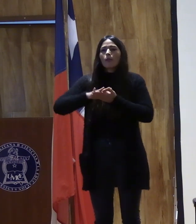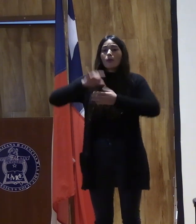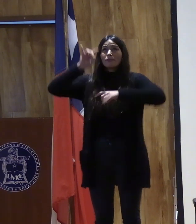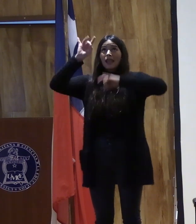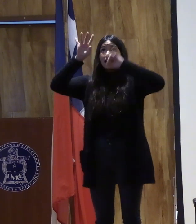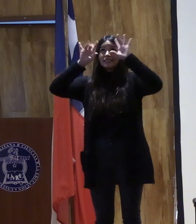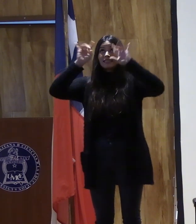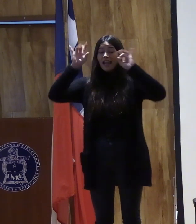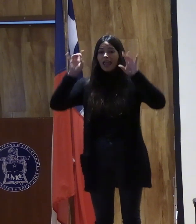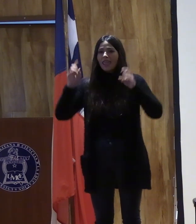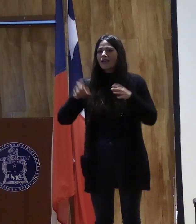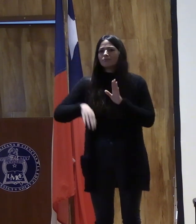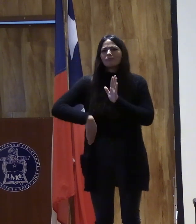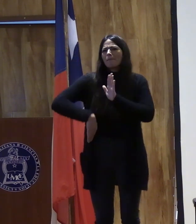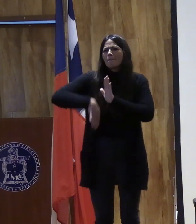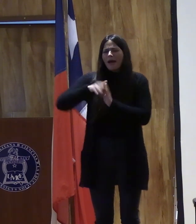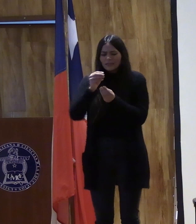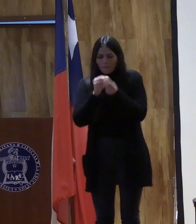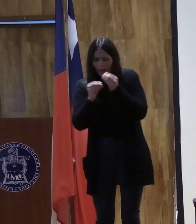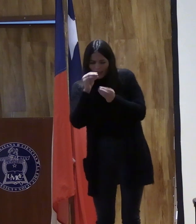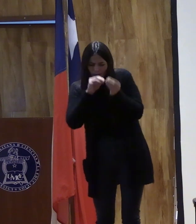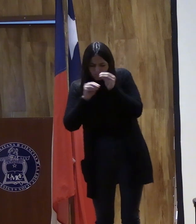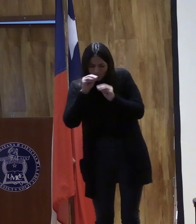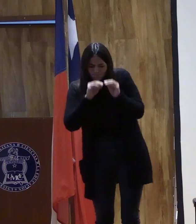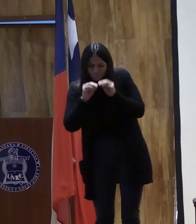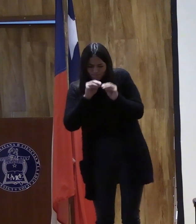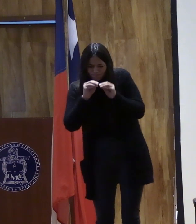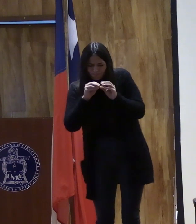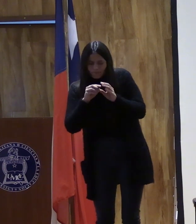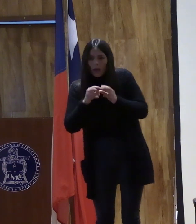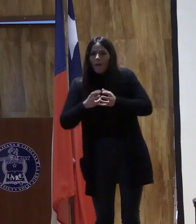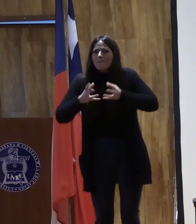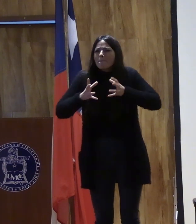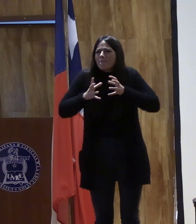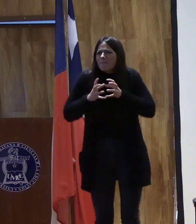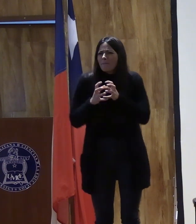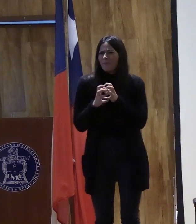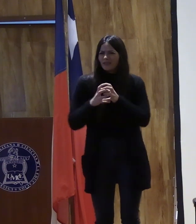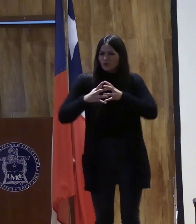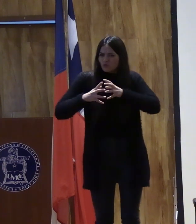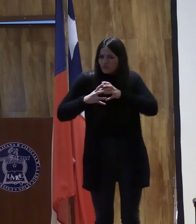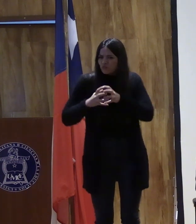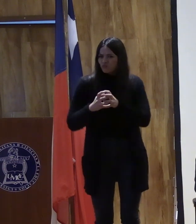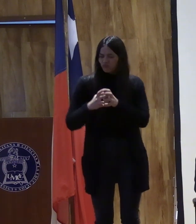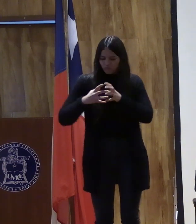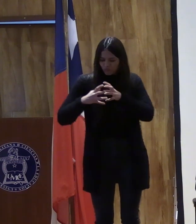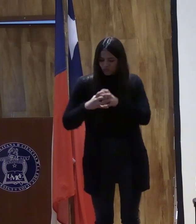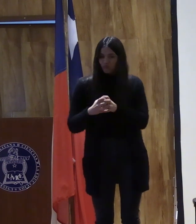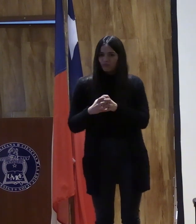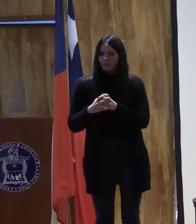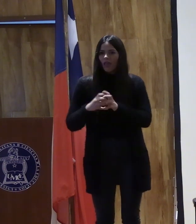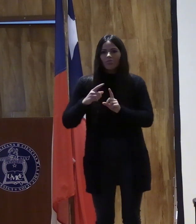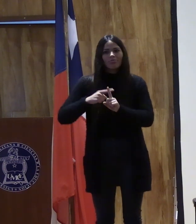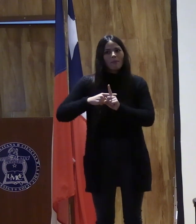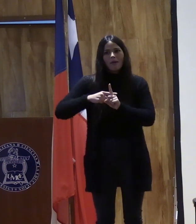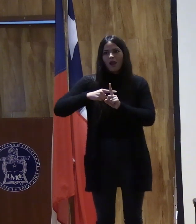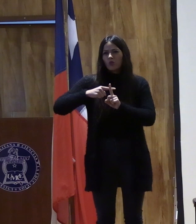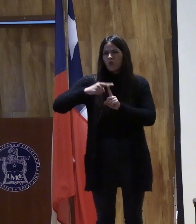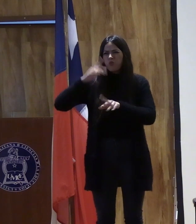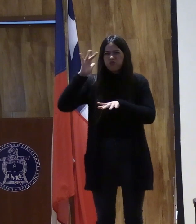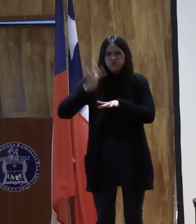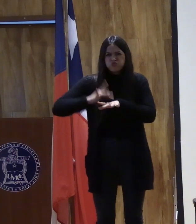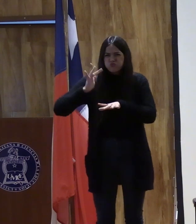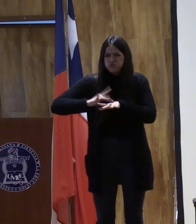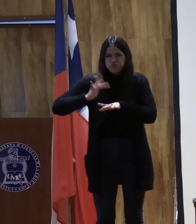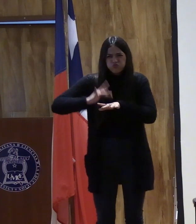más grandes, mientras más materia tiene, mayor es la presión en el medio y mayor es la temperatura en el centro, y